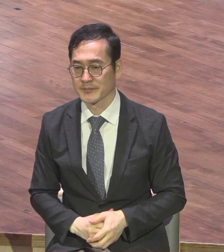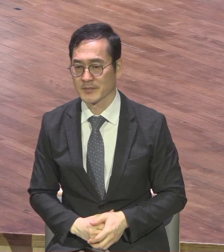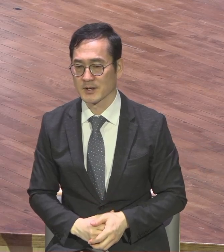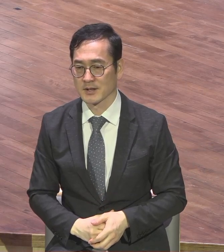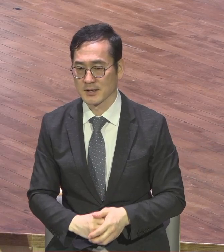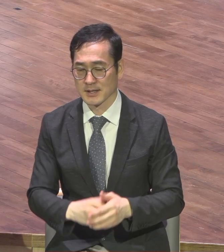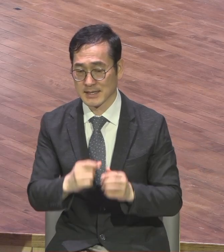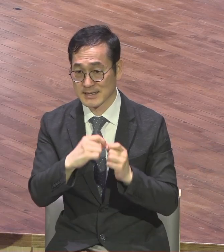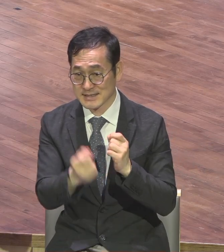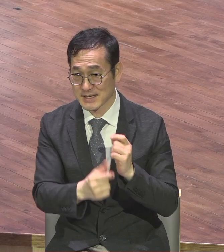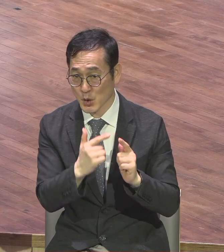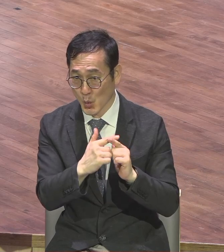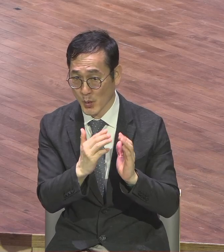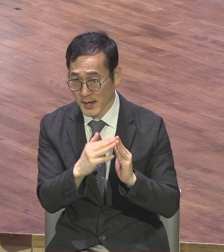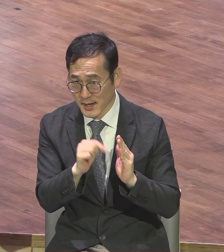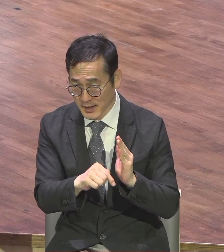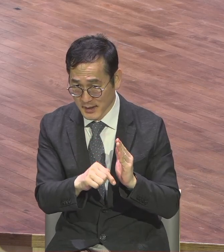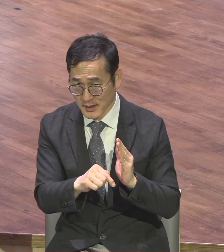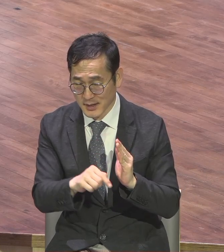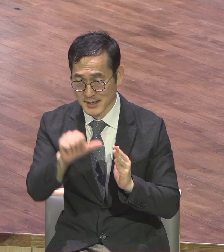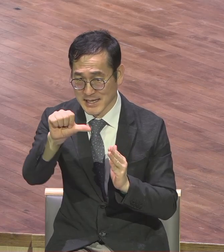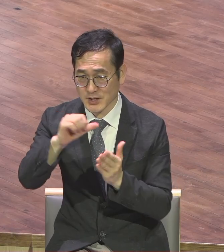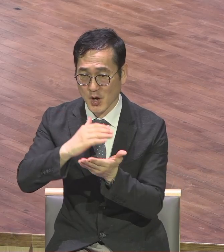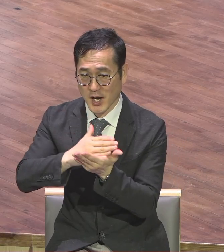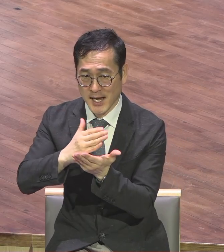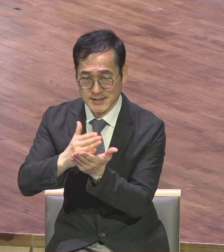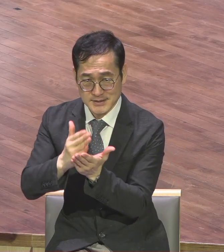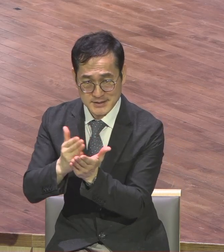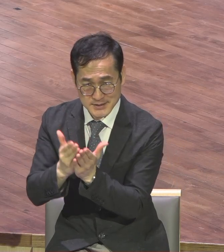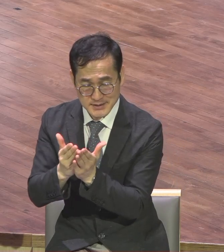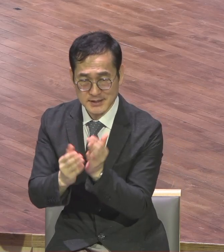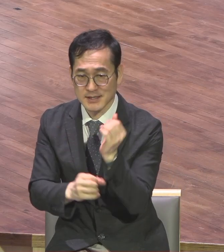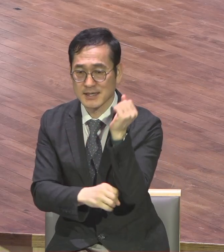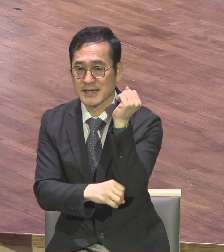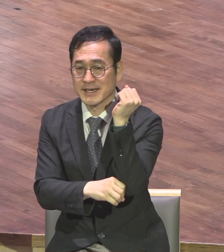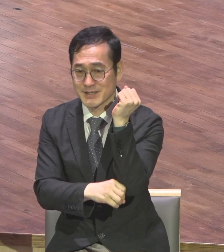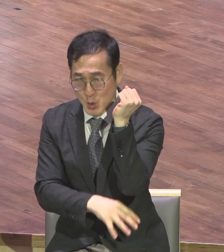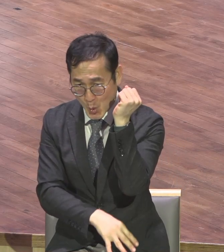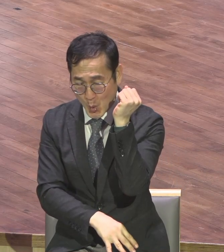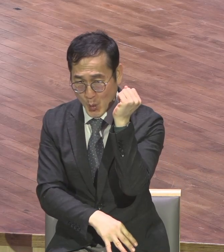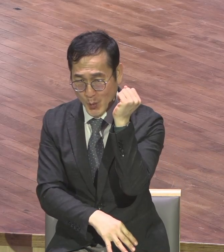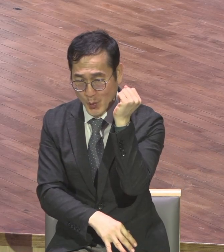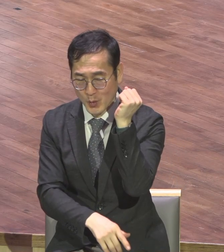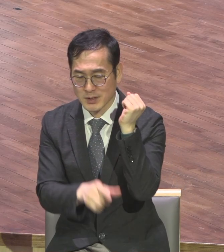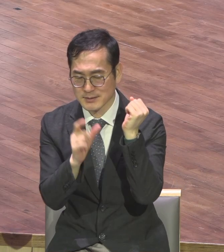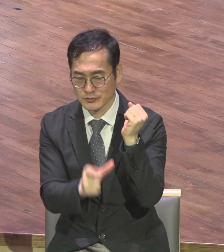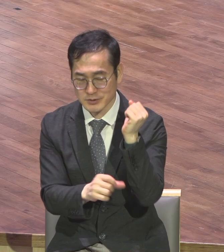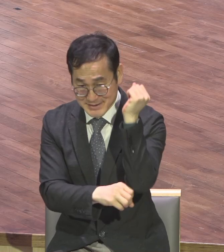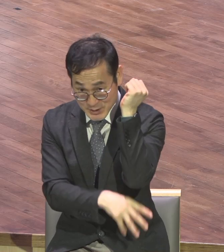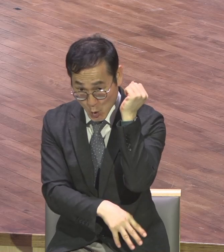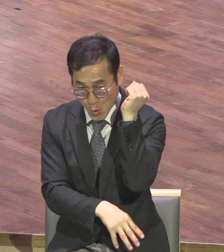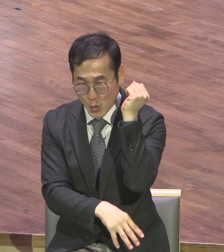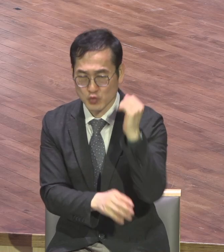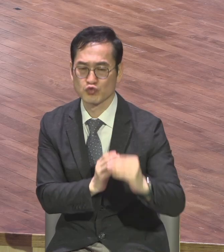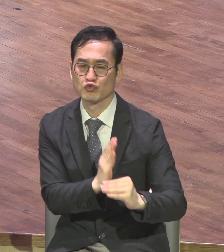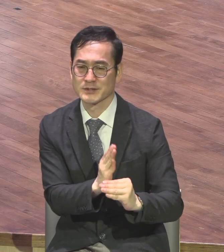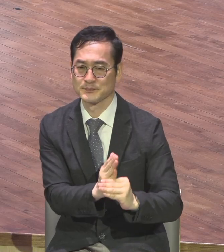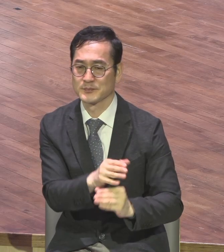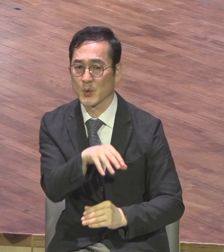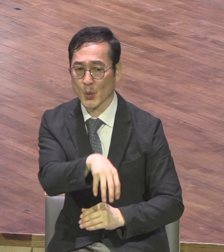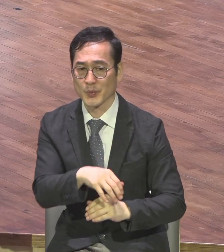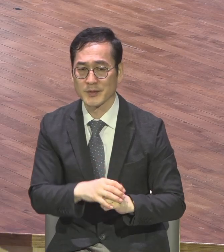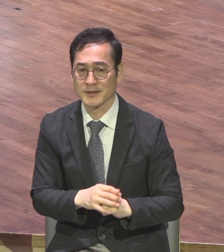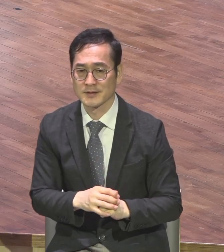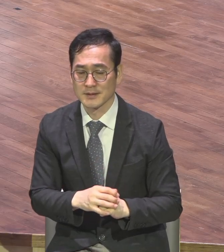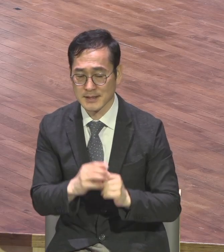지교회는 다섯 가지 이 기초 확산의 중심축이에요. 지교회가 이게 이 지교회가 탁